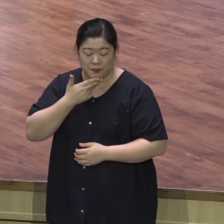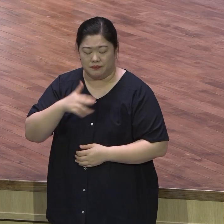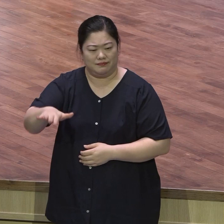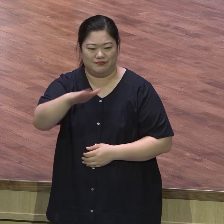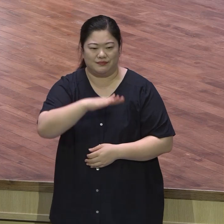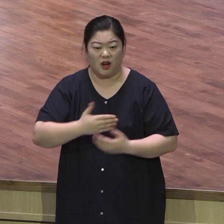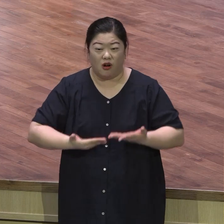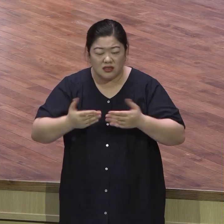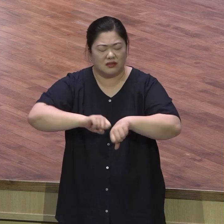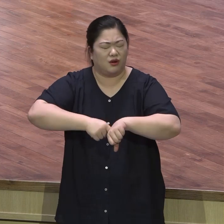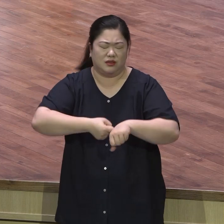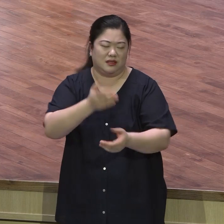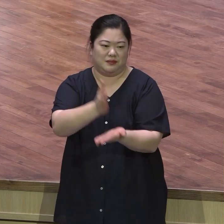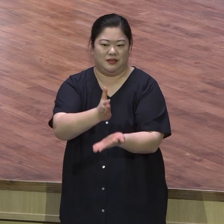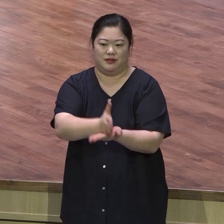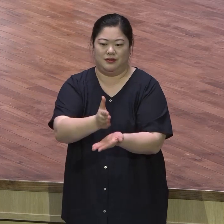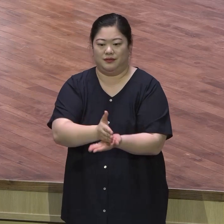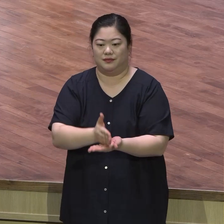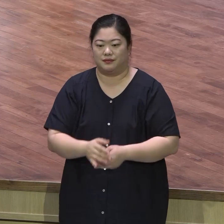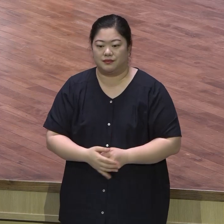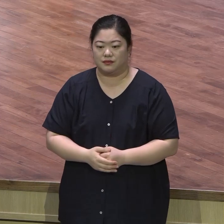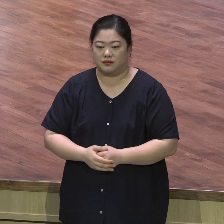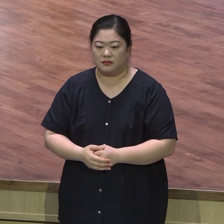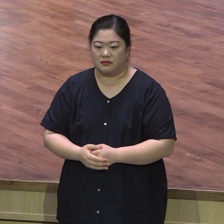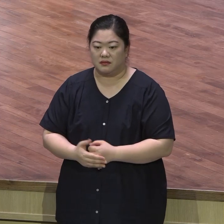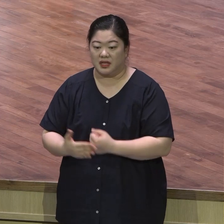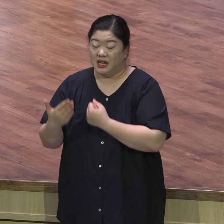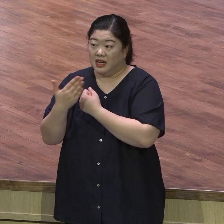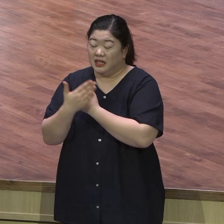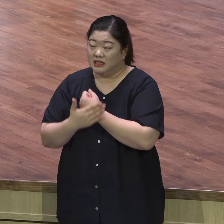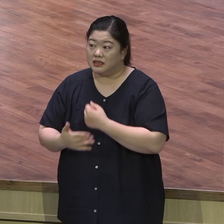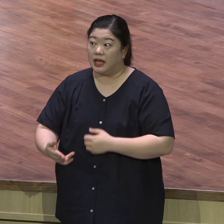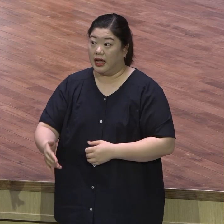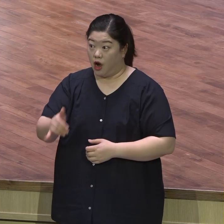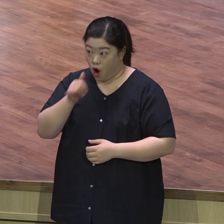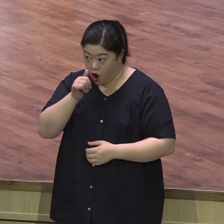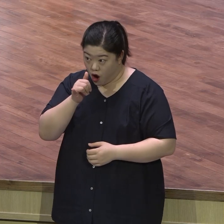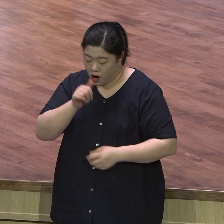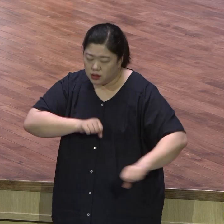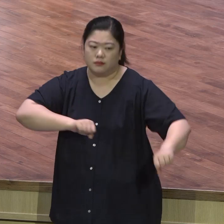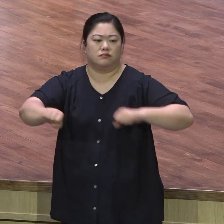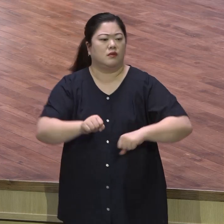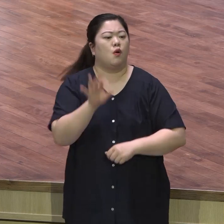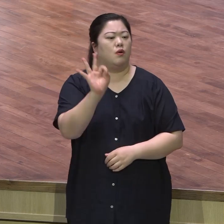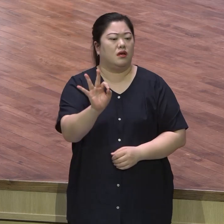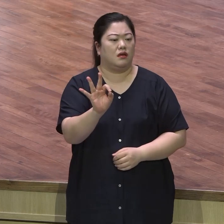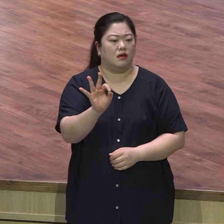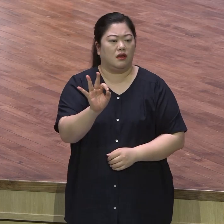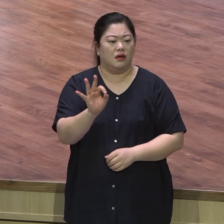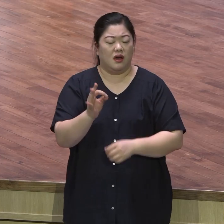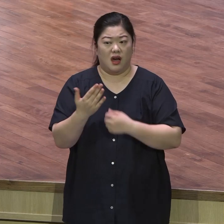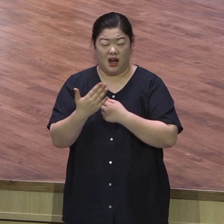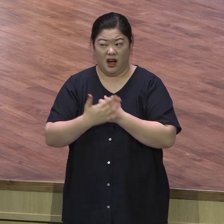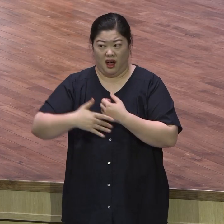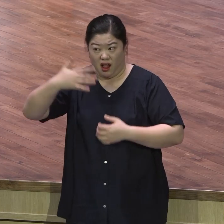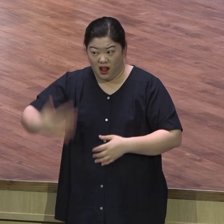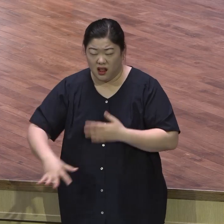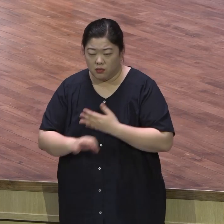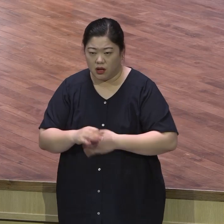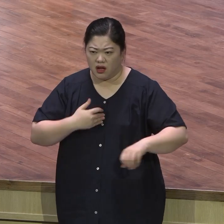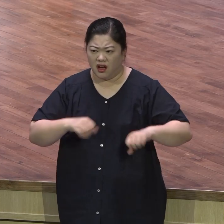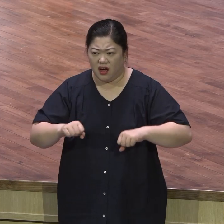은혜 안 받고 무슨 힘으로 합니까? 은혜 받거든 하시기 바랍니다. 은혜 받은 대로 하는 건 은혜 받은 대로